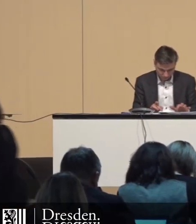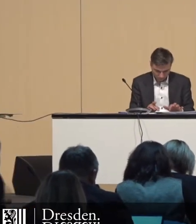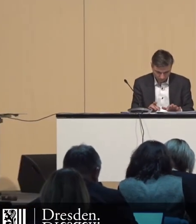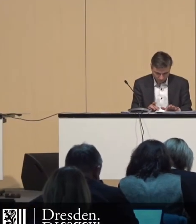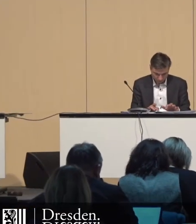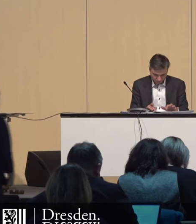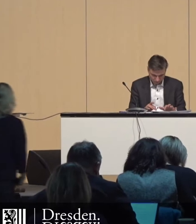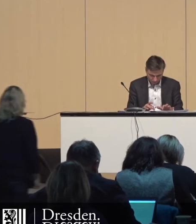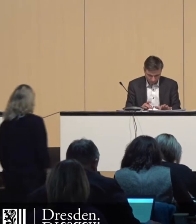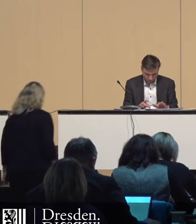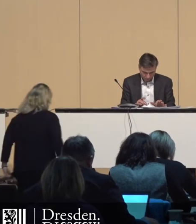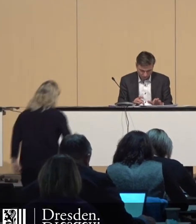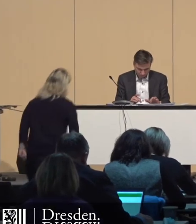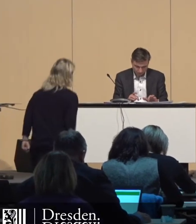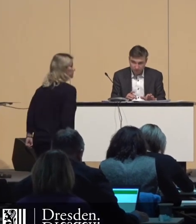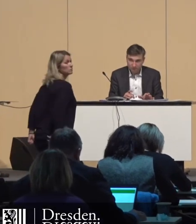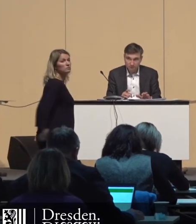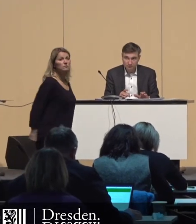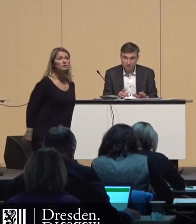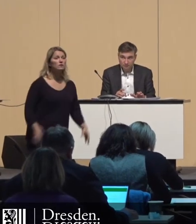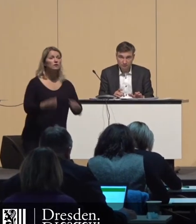Als nächstes die Freien Wähler, Herr Hannig.